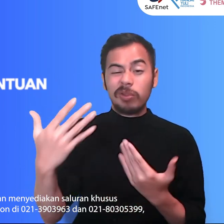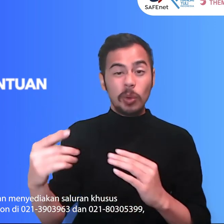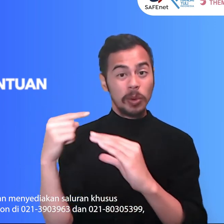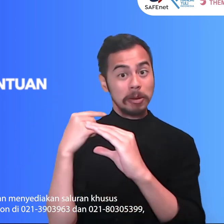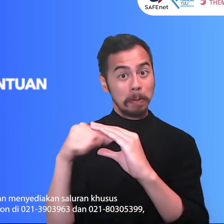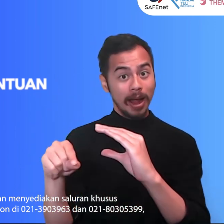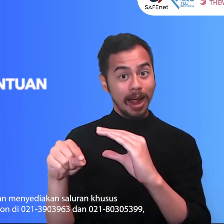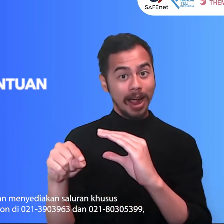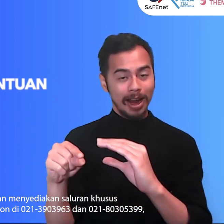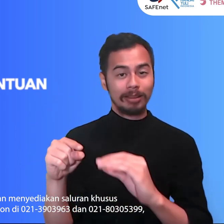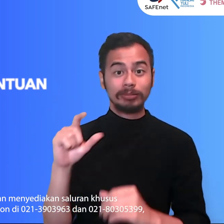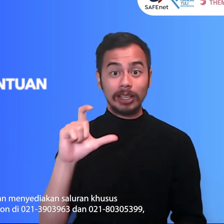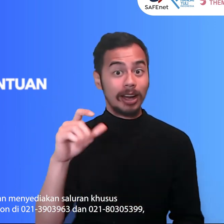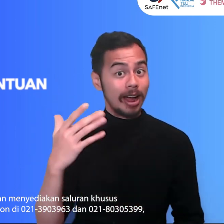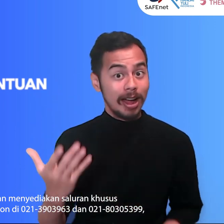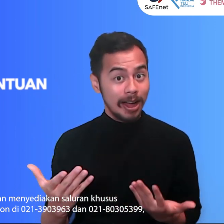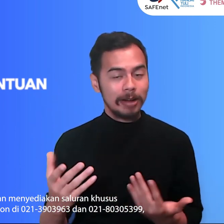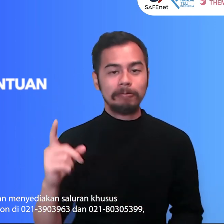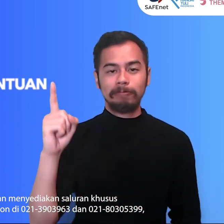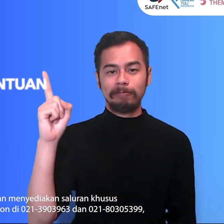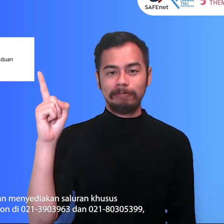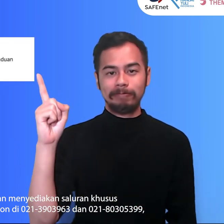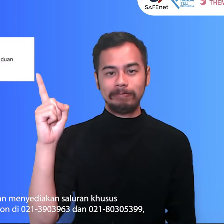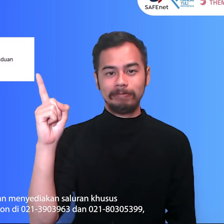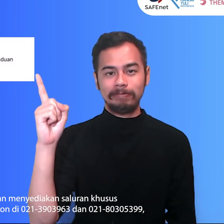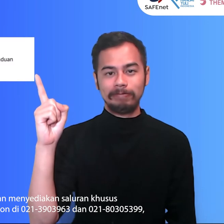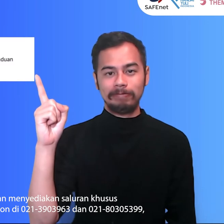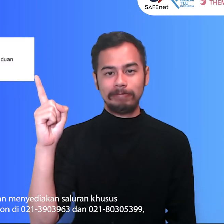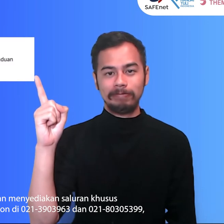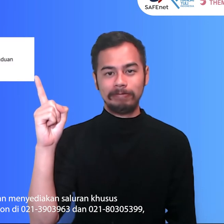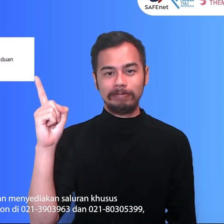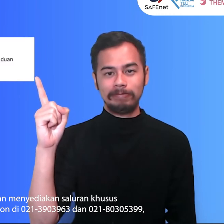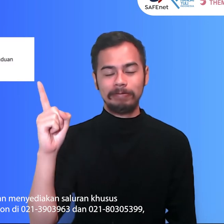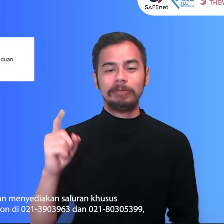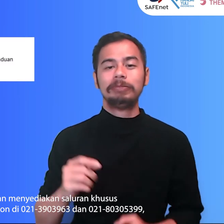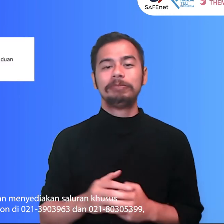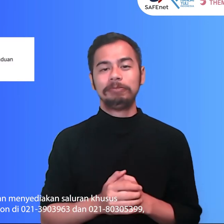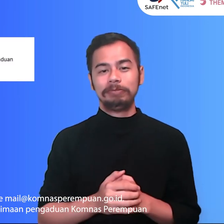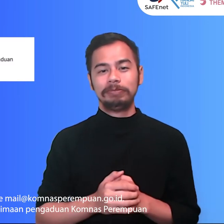Perempuan menyediakan saluran khusus pengaduan melalui telepon di